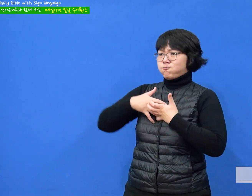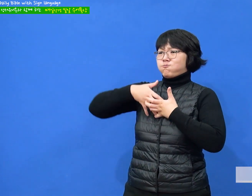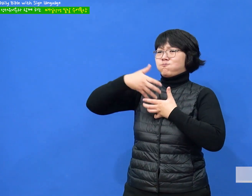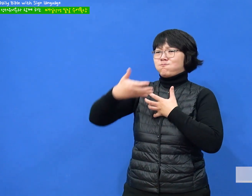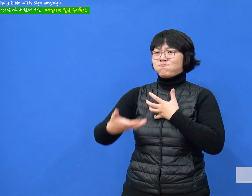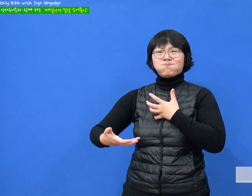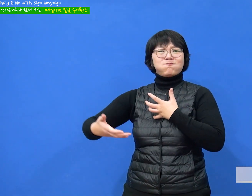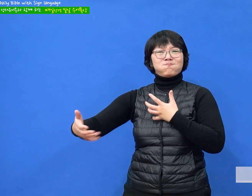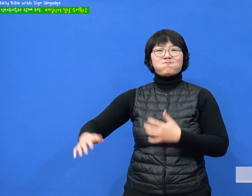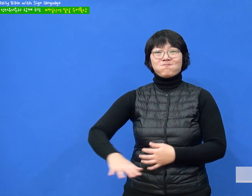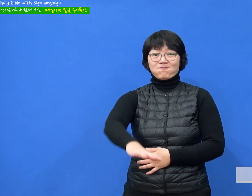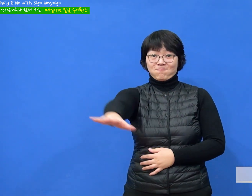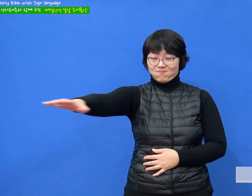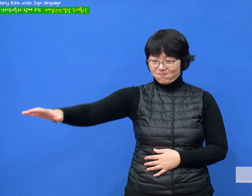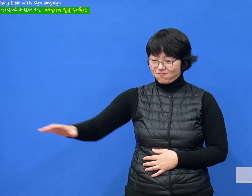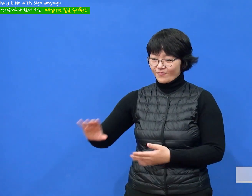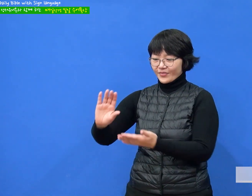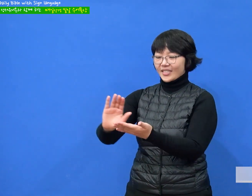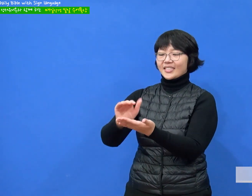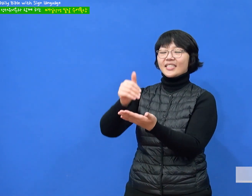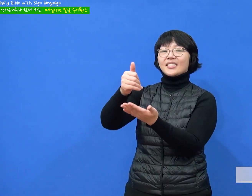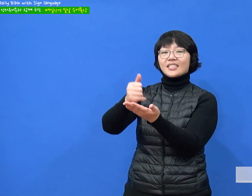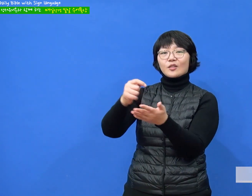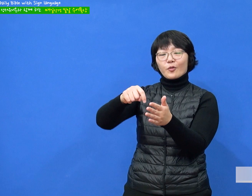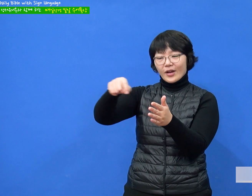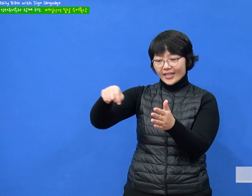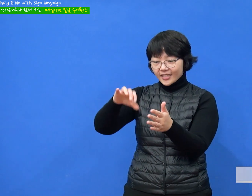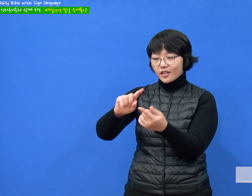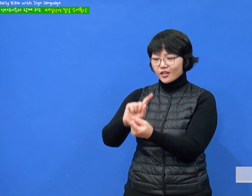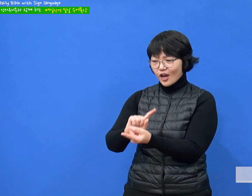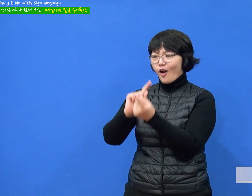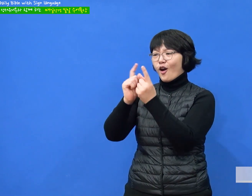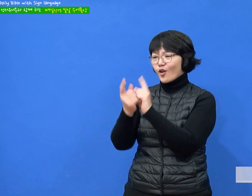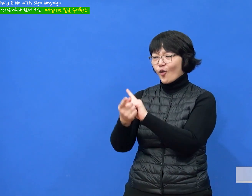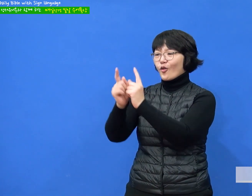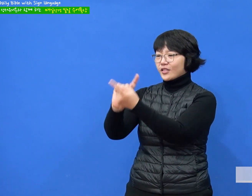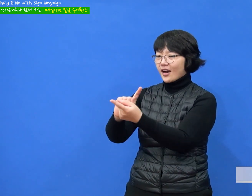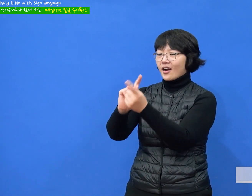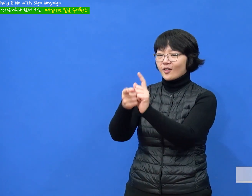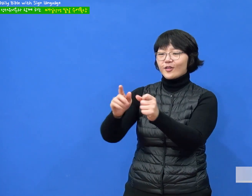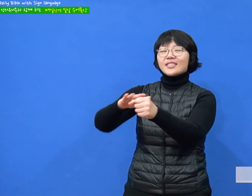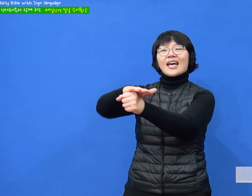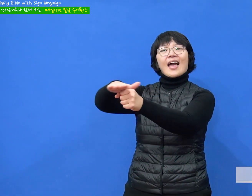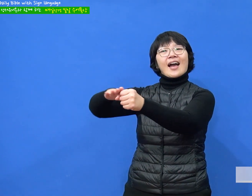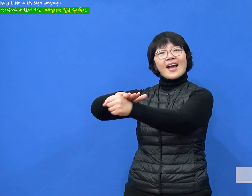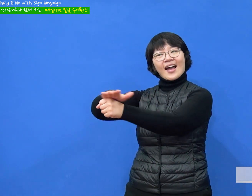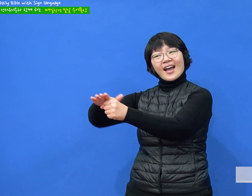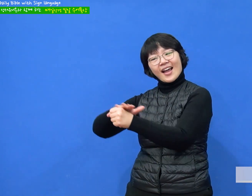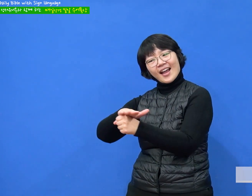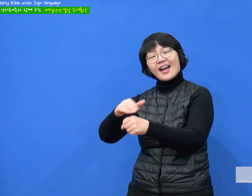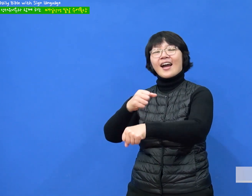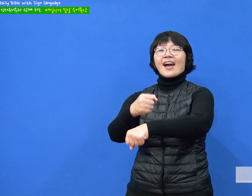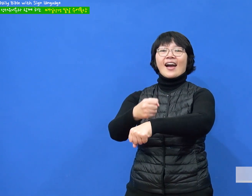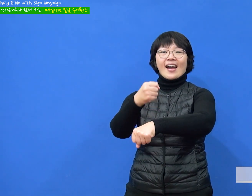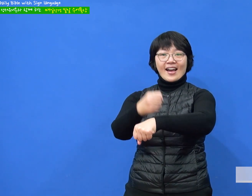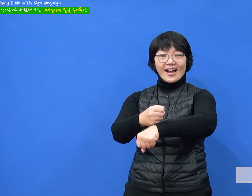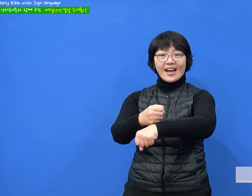자들아, 그리스도 안에서 서로 사랑하자 라고 말하는 것입니다.